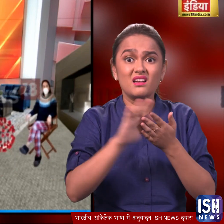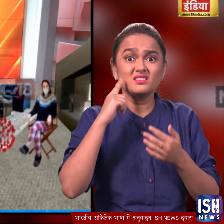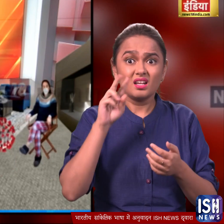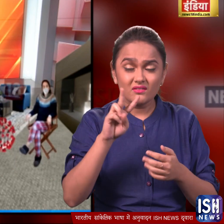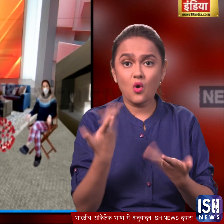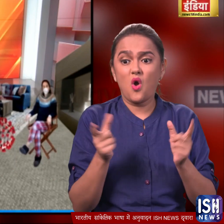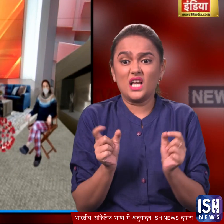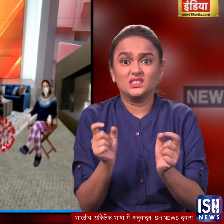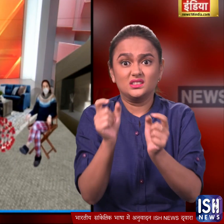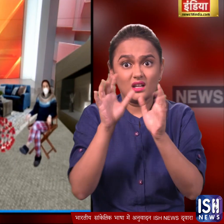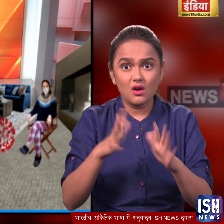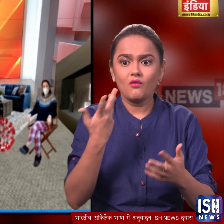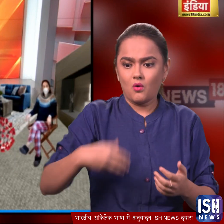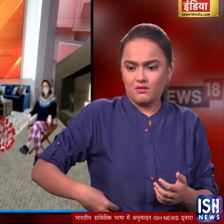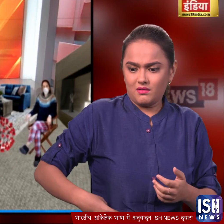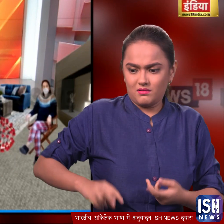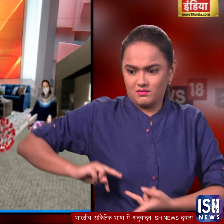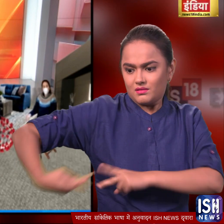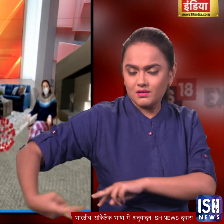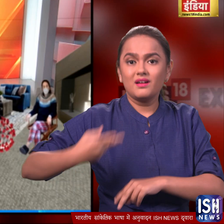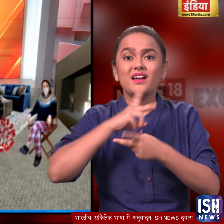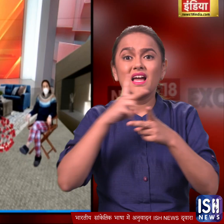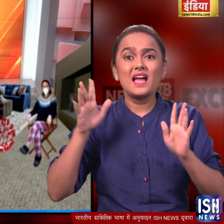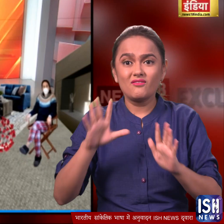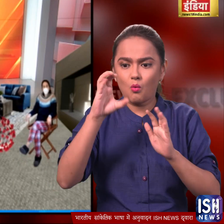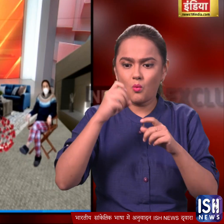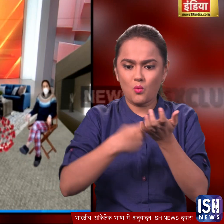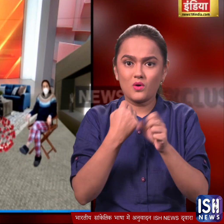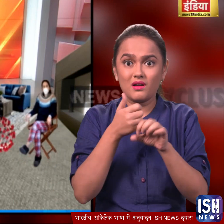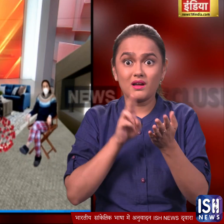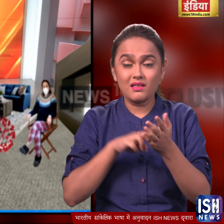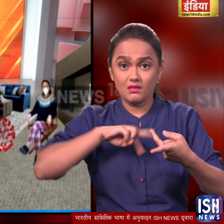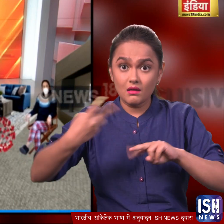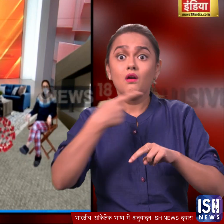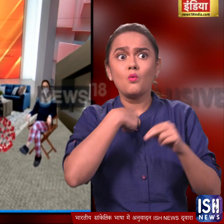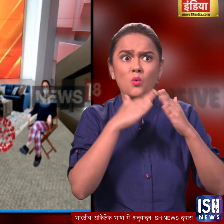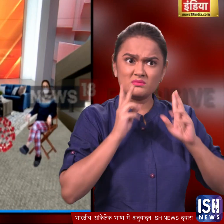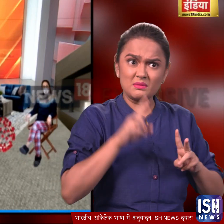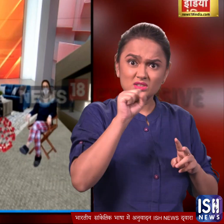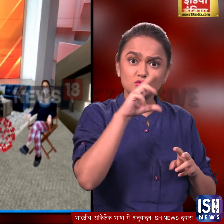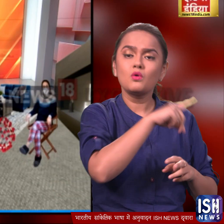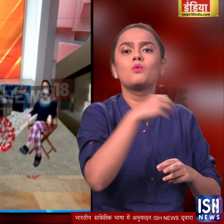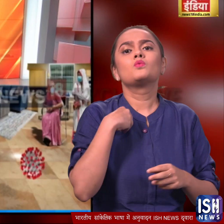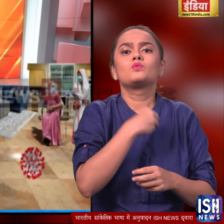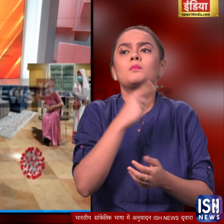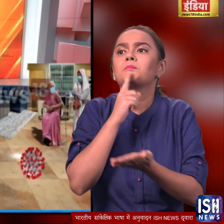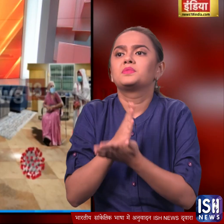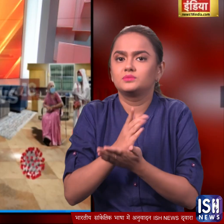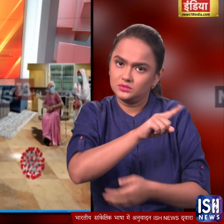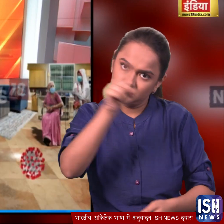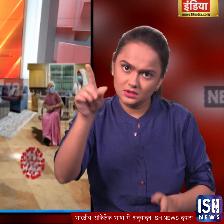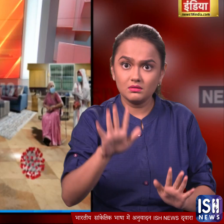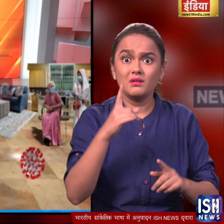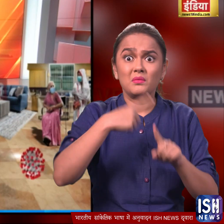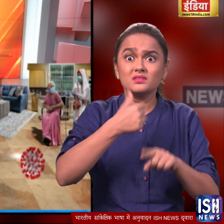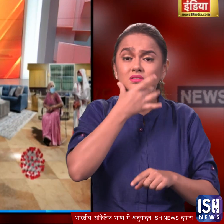जिन्हें HIV या कैंसर है या ऑर्गन ट्रांसप्लांट हुआ है, उनको होम आइसोलेशन के लिए डॉक्टर की इजाजत जरूरी होगी, जबकि ऐसे मरीज जो 60 साल से